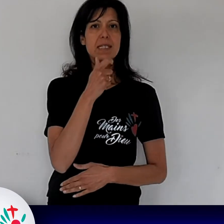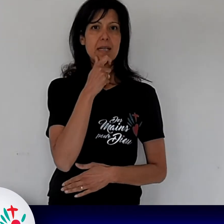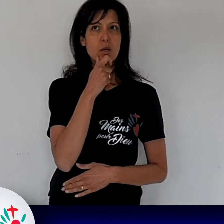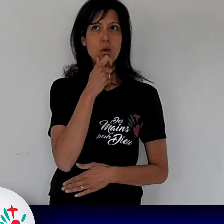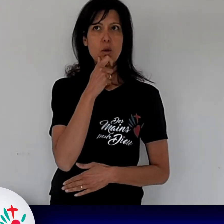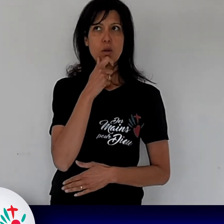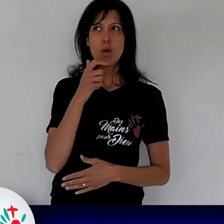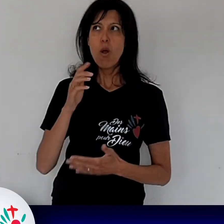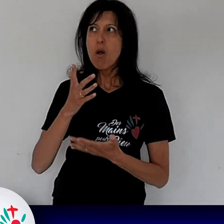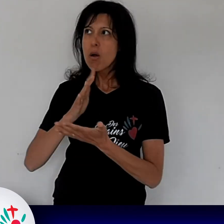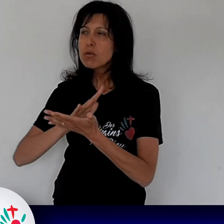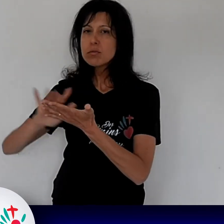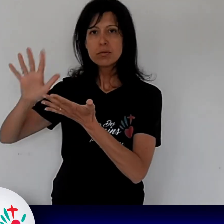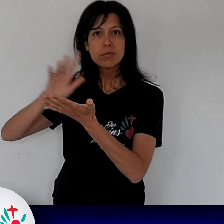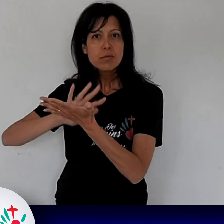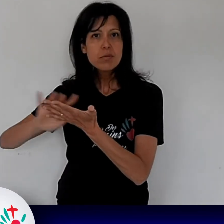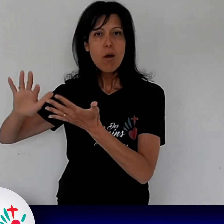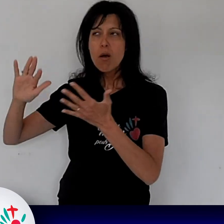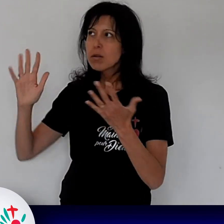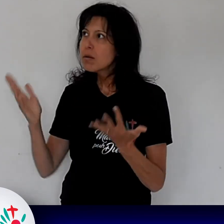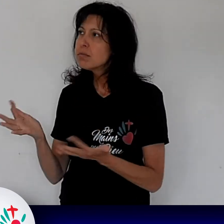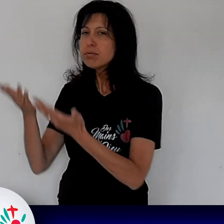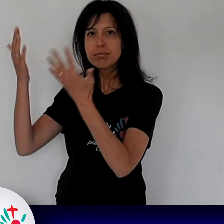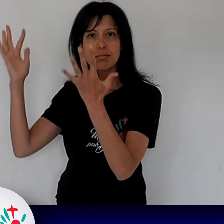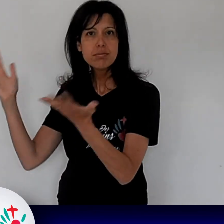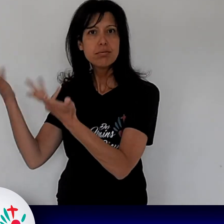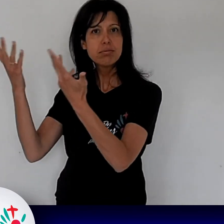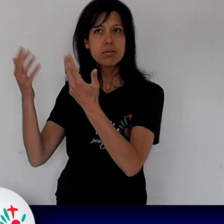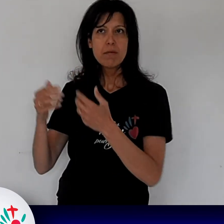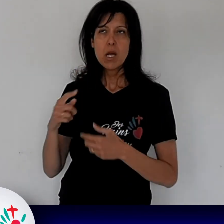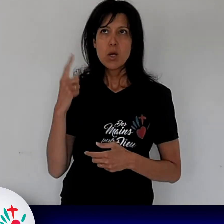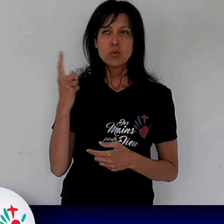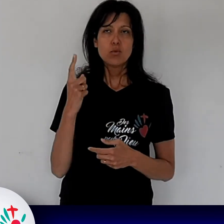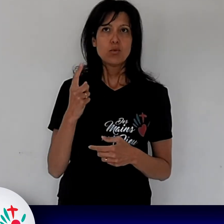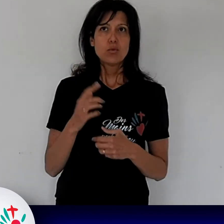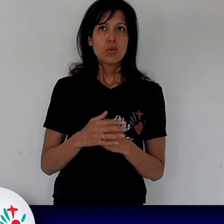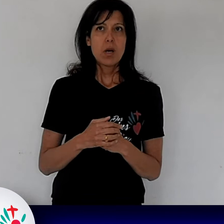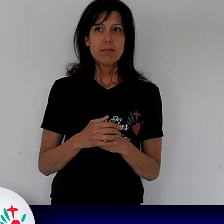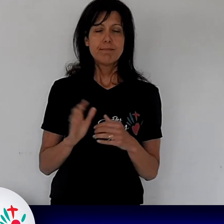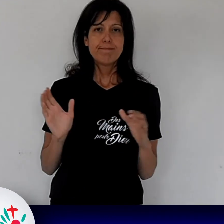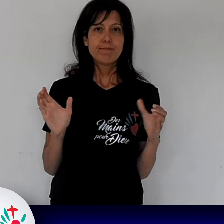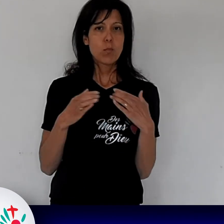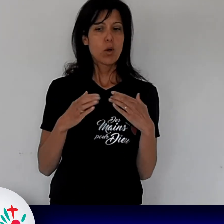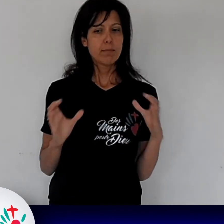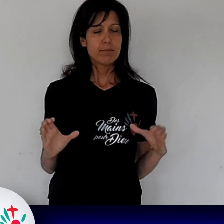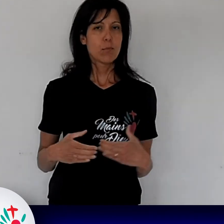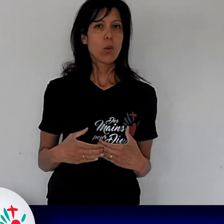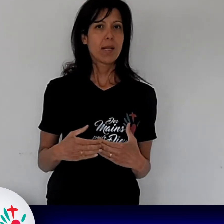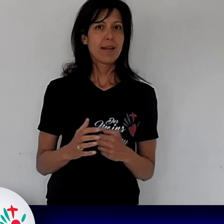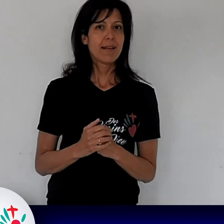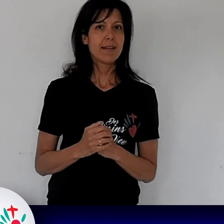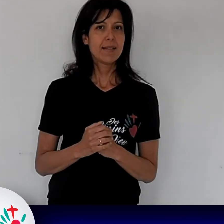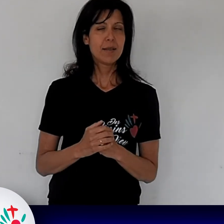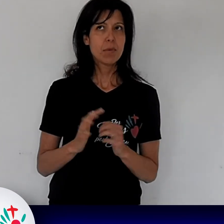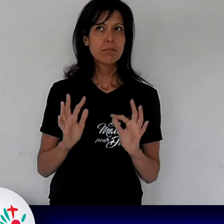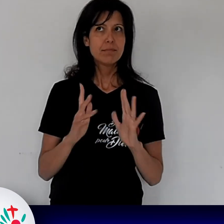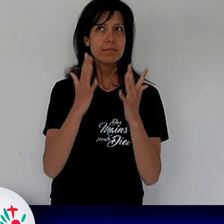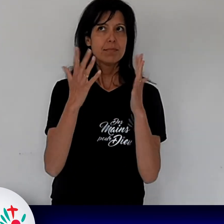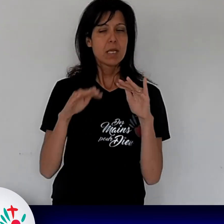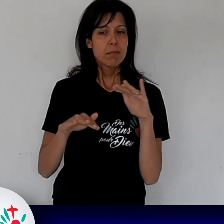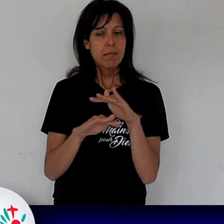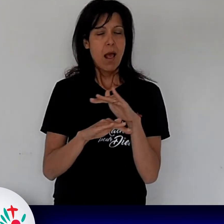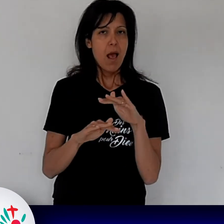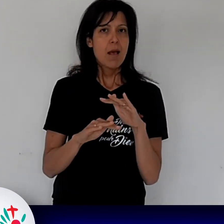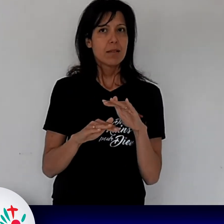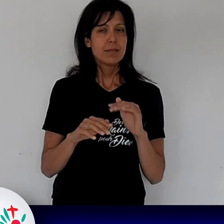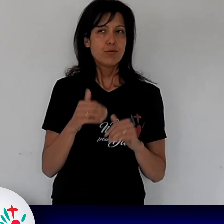peine si on fait comme ça, et si on bat les mains, oh, c'est déjà pas mal. Hein? Mais je voudrais